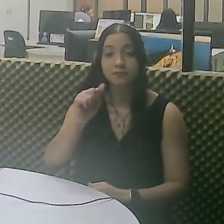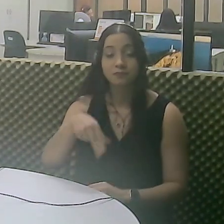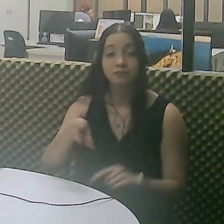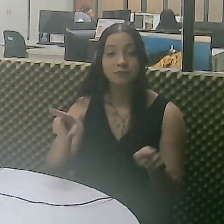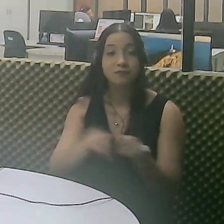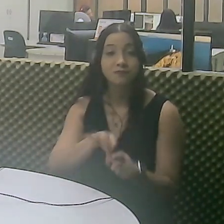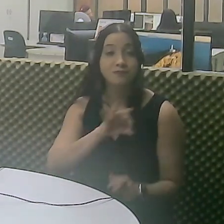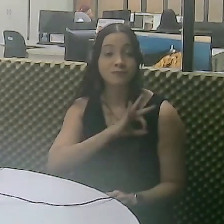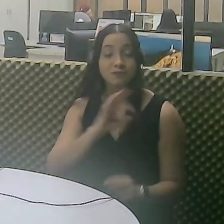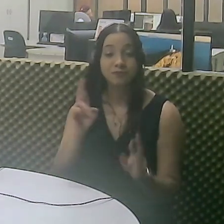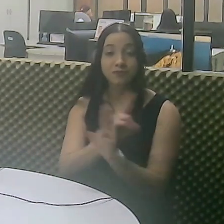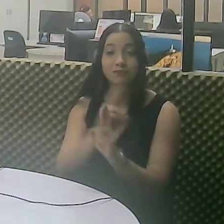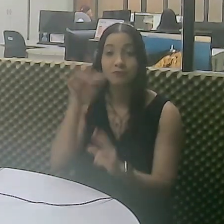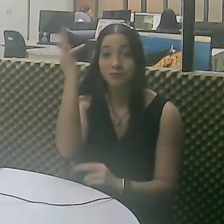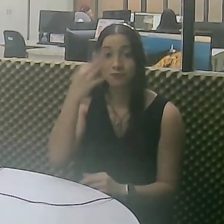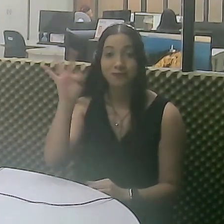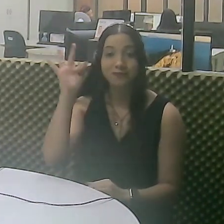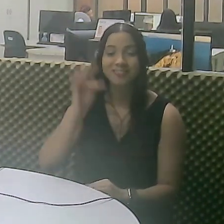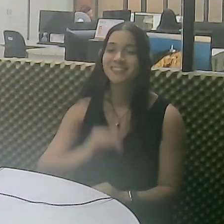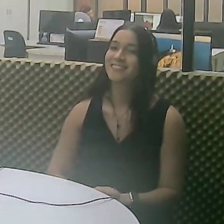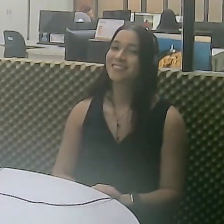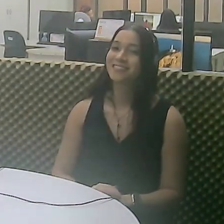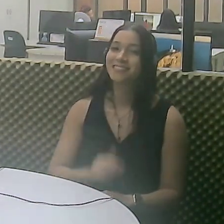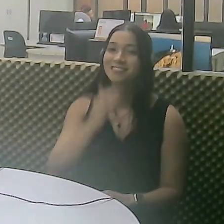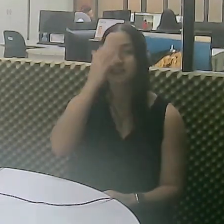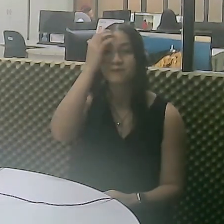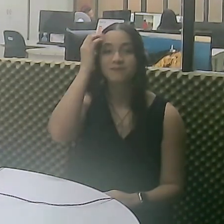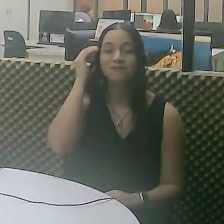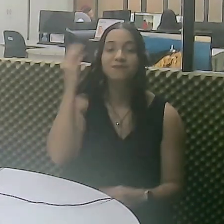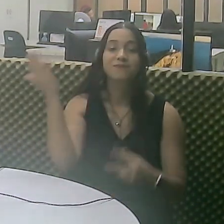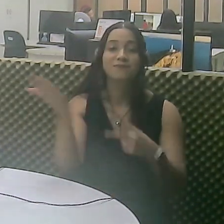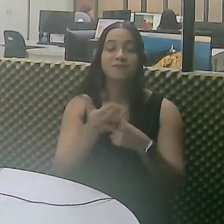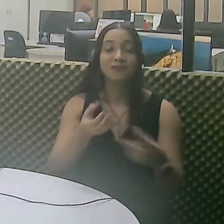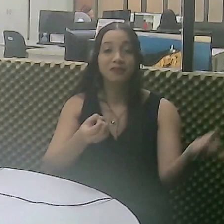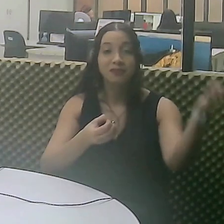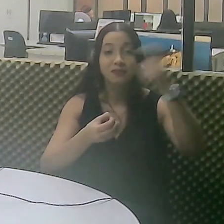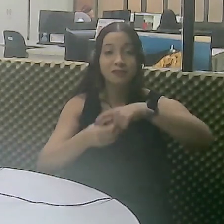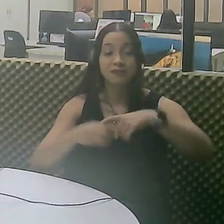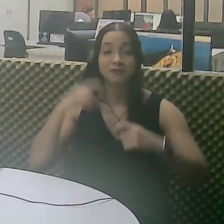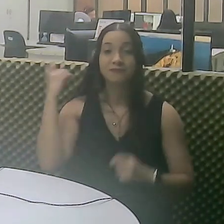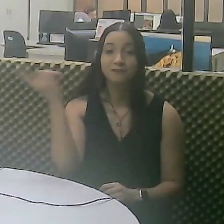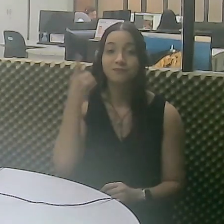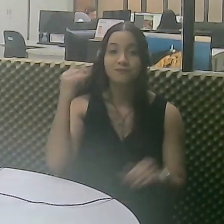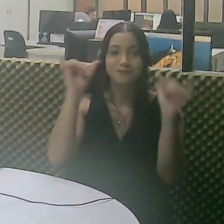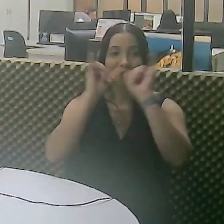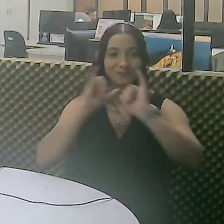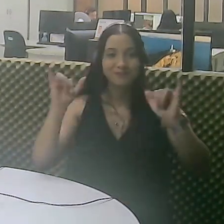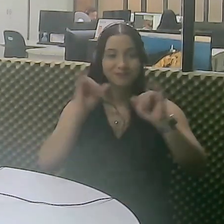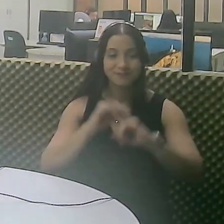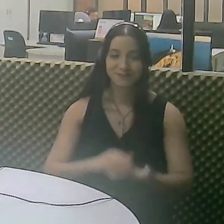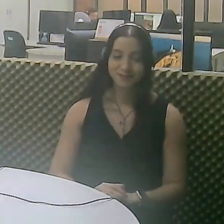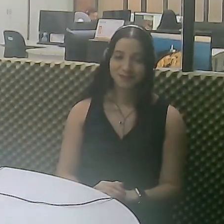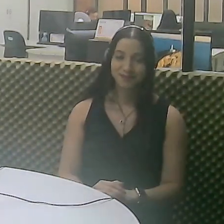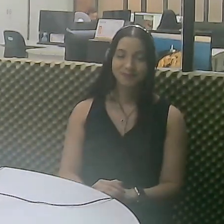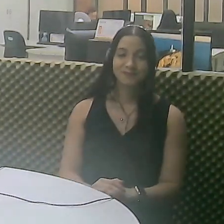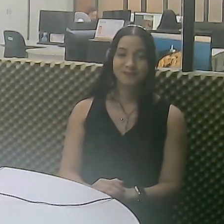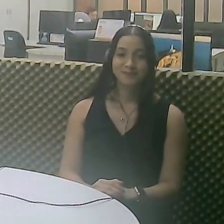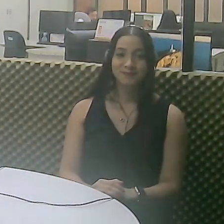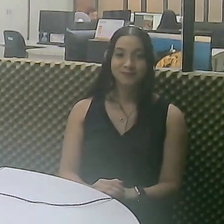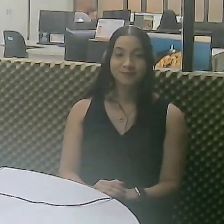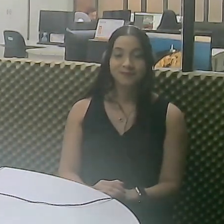e da Polícia Rodoviária Federal. Vamos para um rápido intervalo e logo logo voltamos com o Giro de